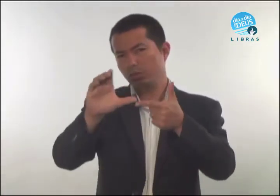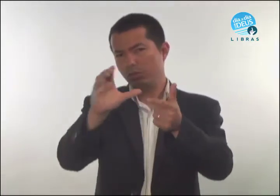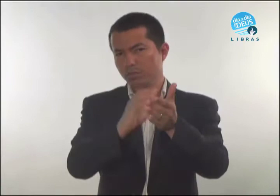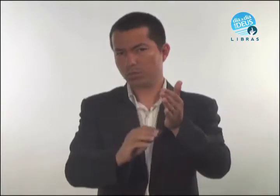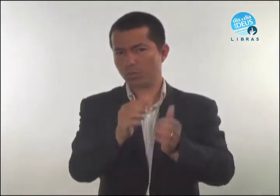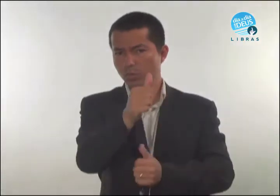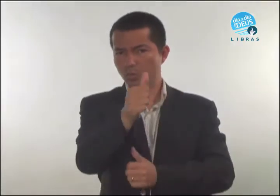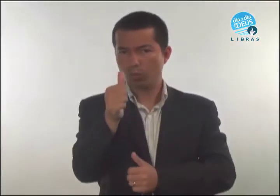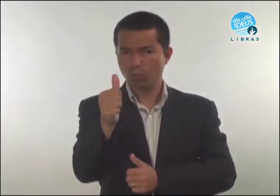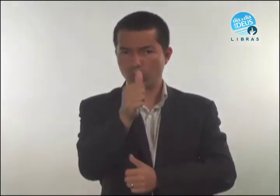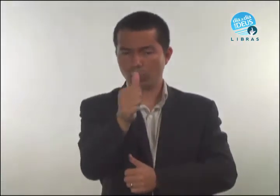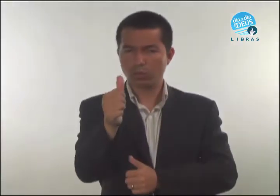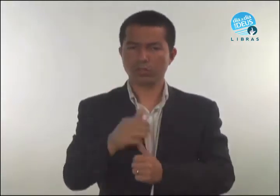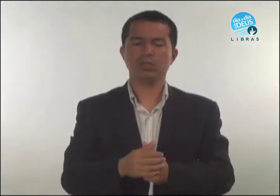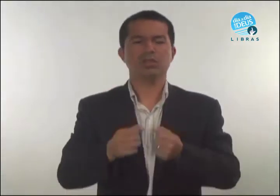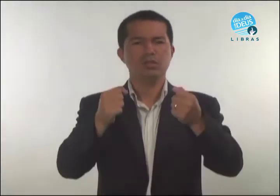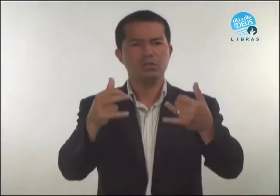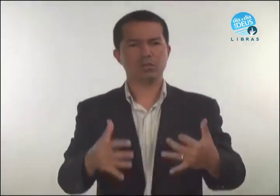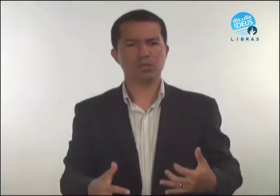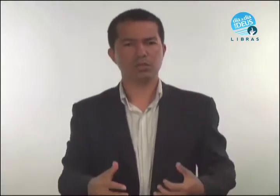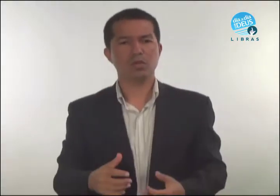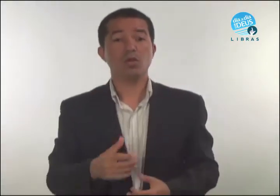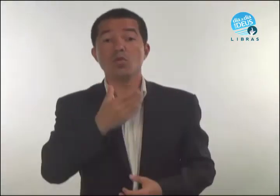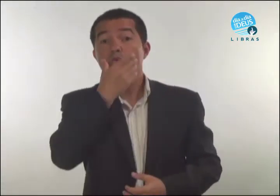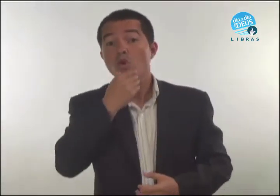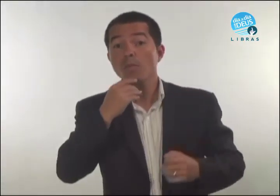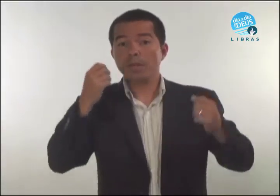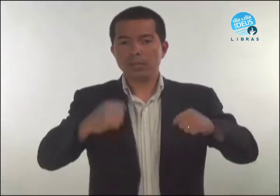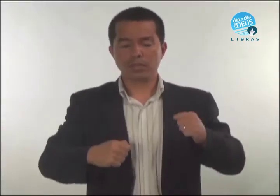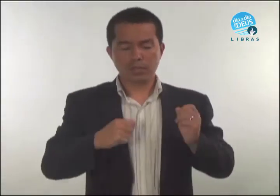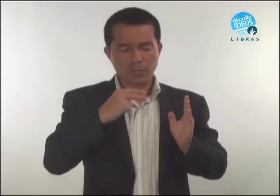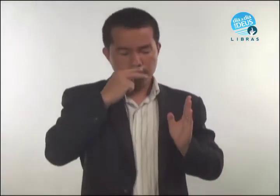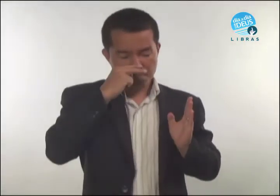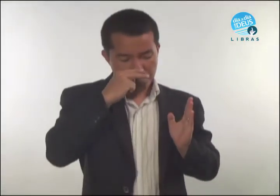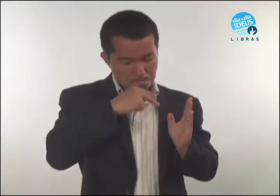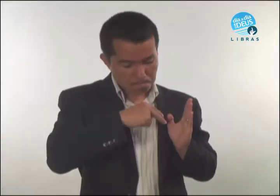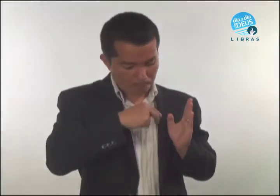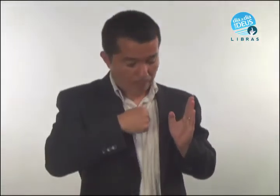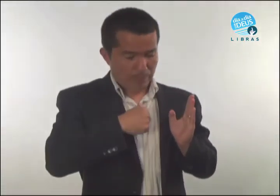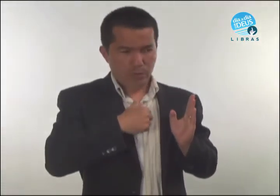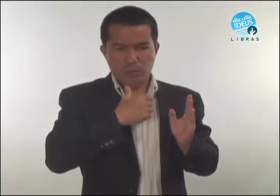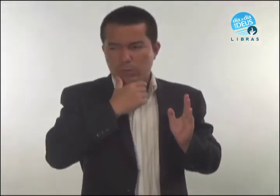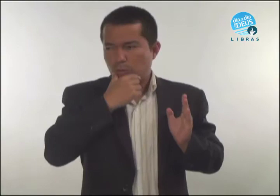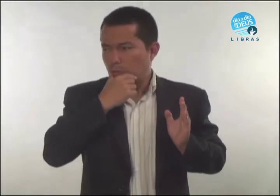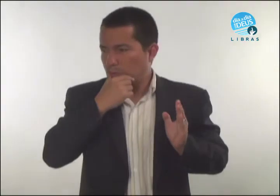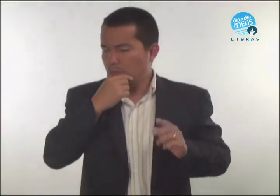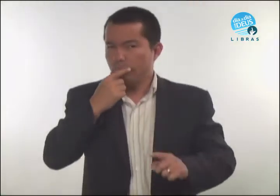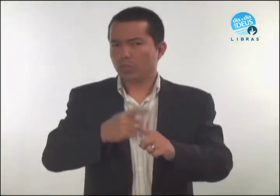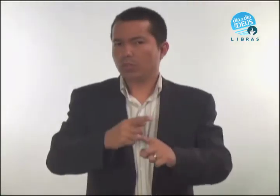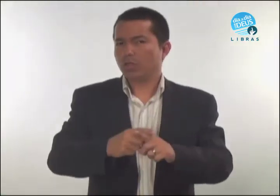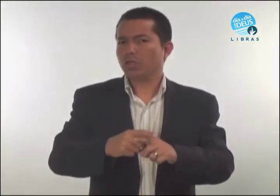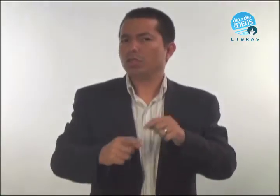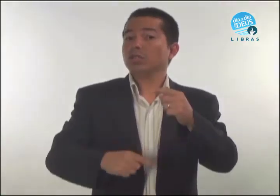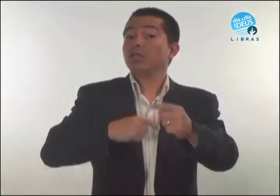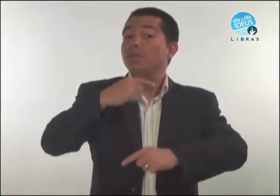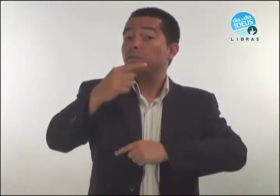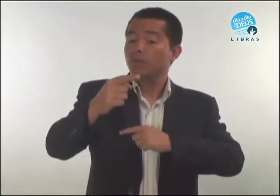a Bíblia: examine-se, pois, o homem a si mesmo, e assim coma do pão e beba do cálice, pois quem come e